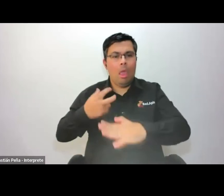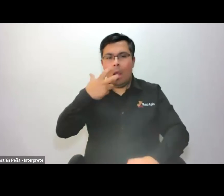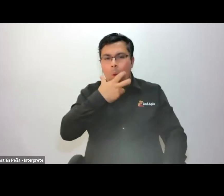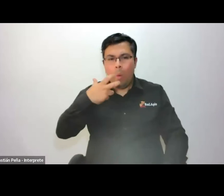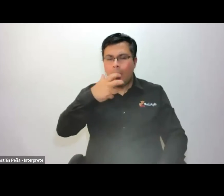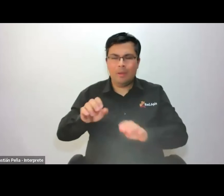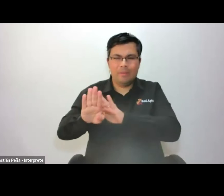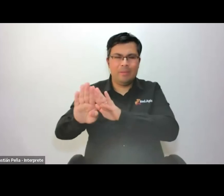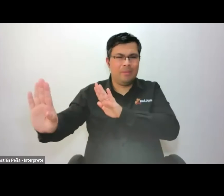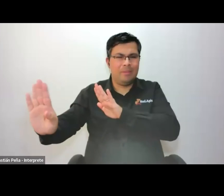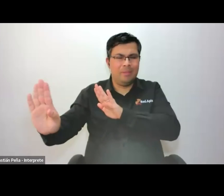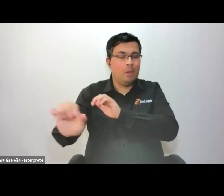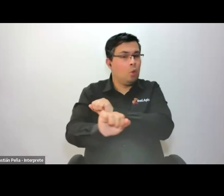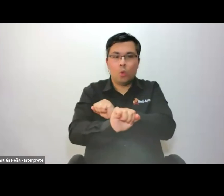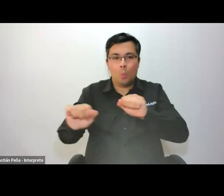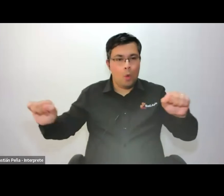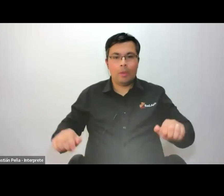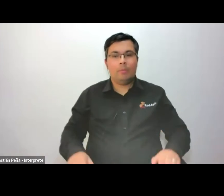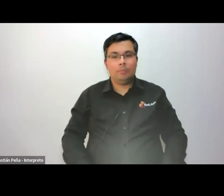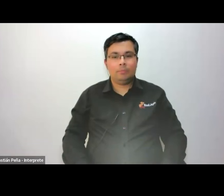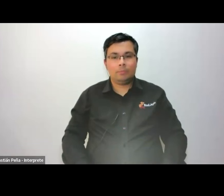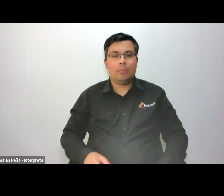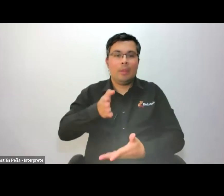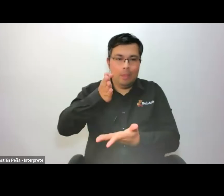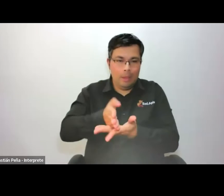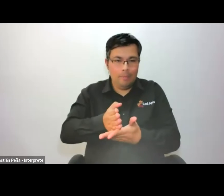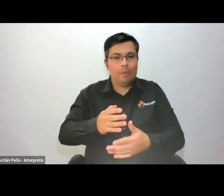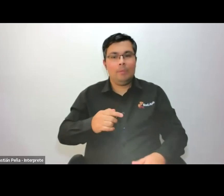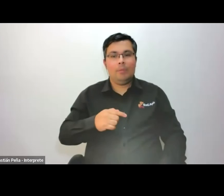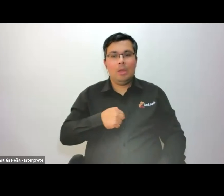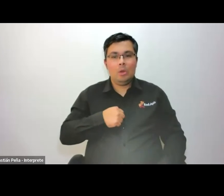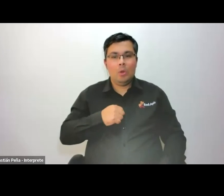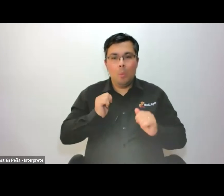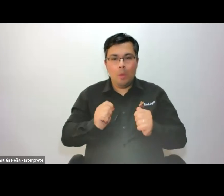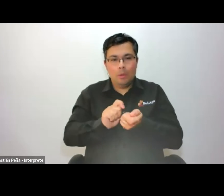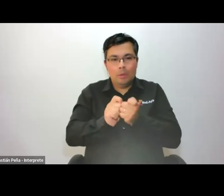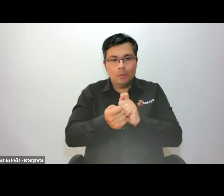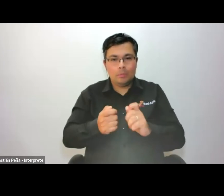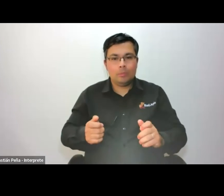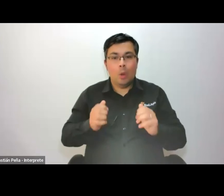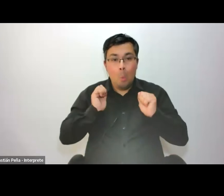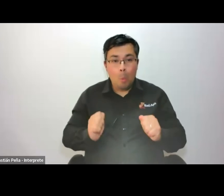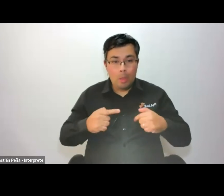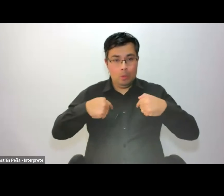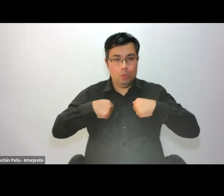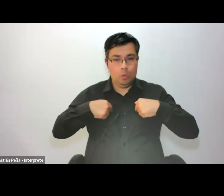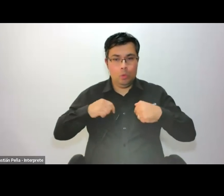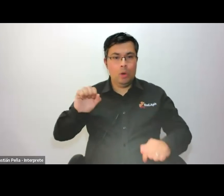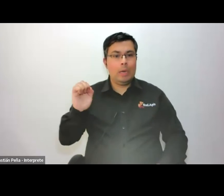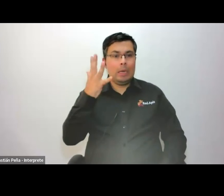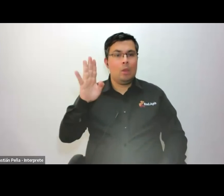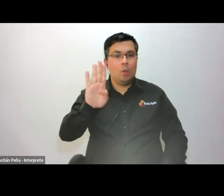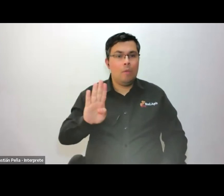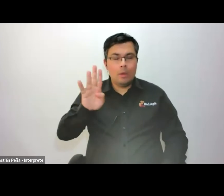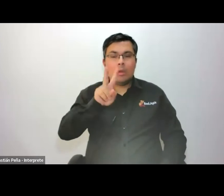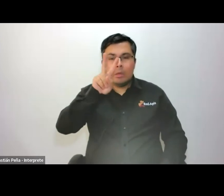lenguaje verbal? Sí, porque hay distintas formas de lectura. ¿Puedo yo estar en quinto básico sin poder responder a